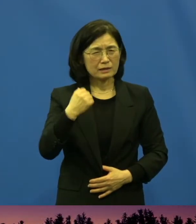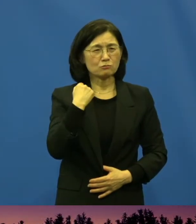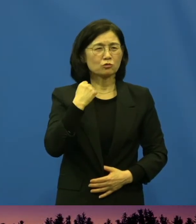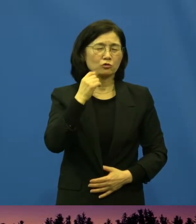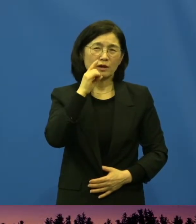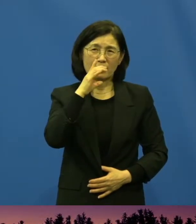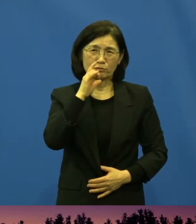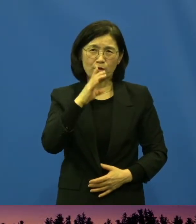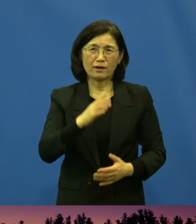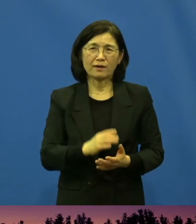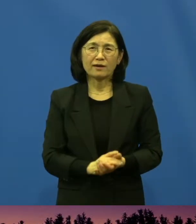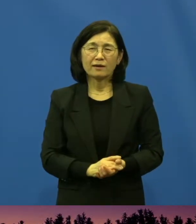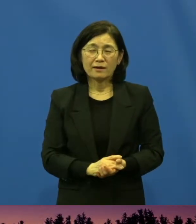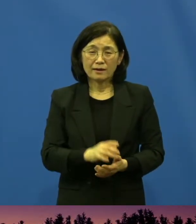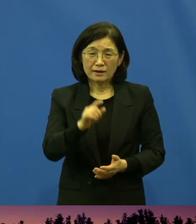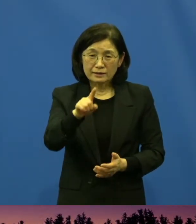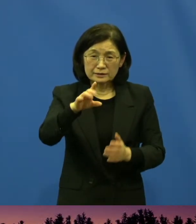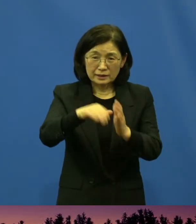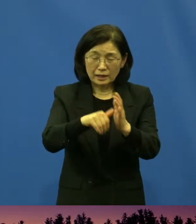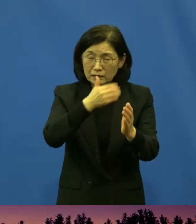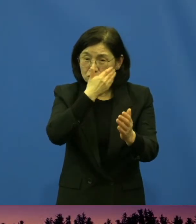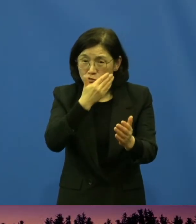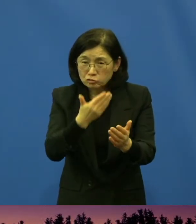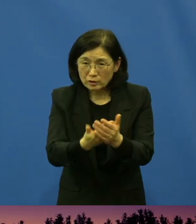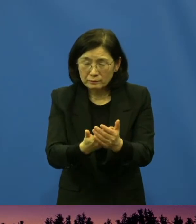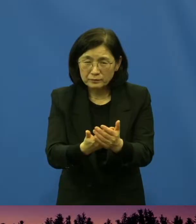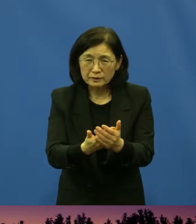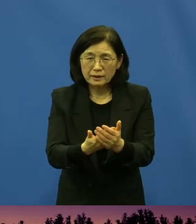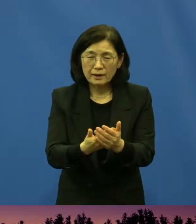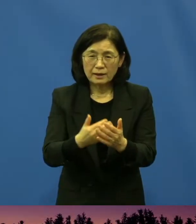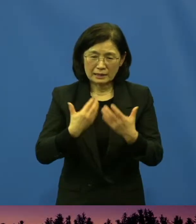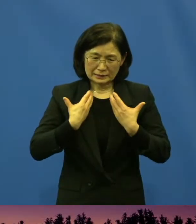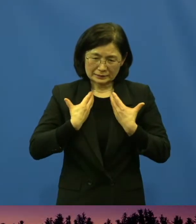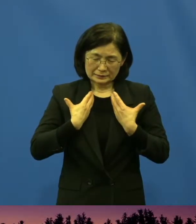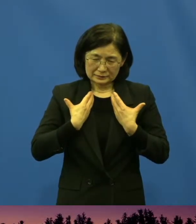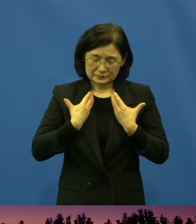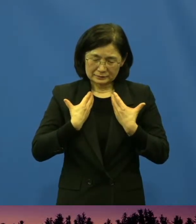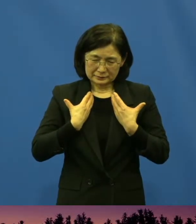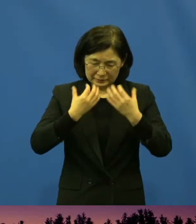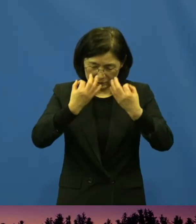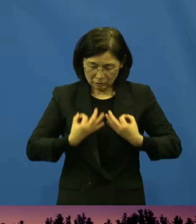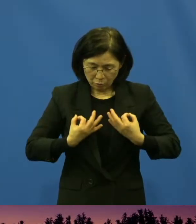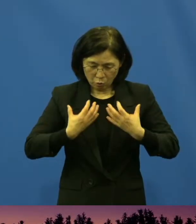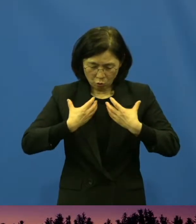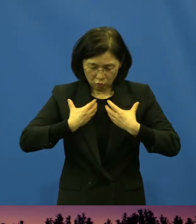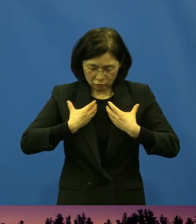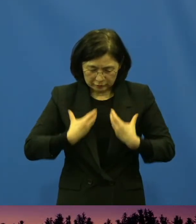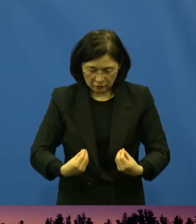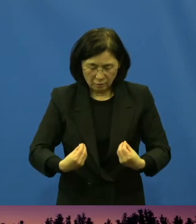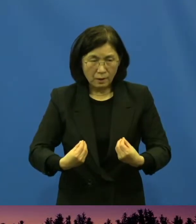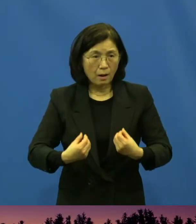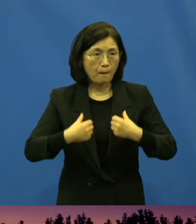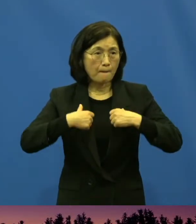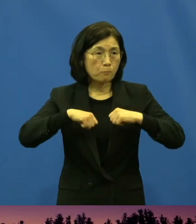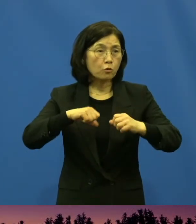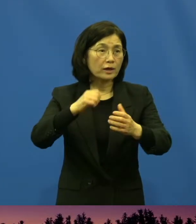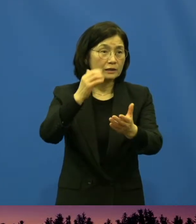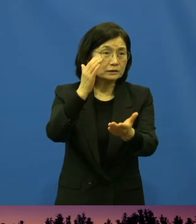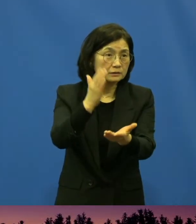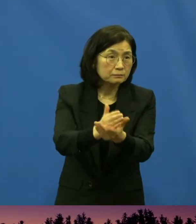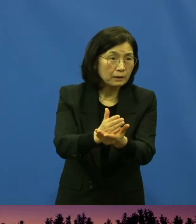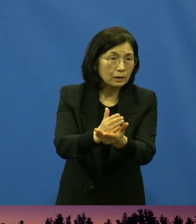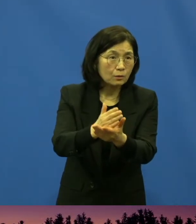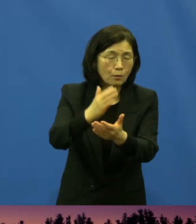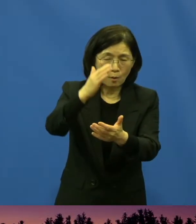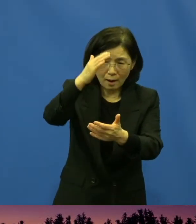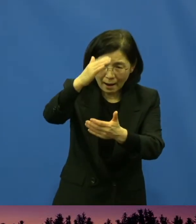아니에요. 그 시점이 중요해요. 나의 절망 속에서 어디로 가느냐예요. 포기하면 안 돼요. 어디로 가야 되죠?